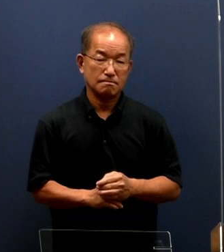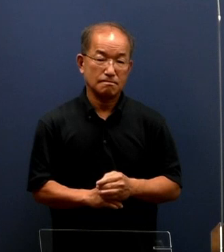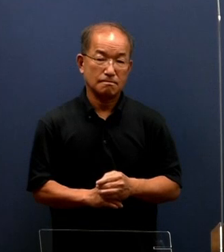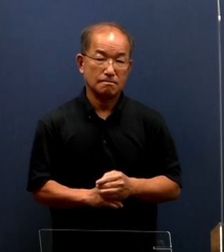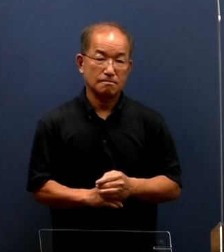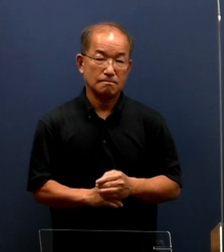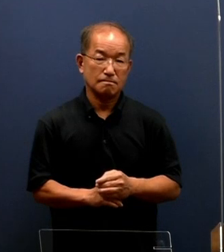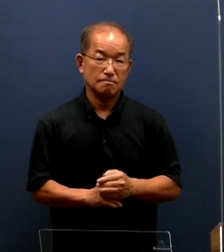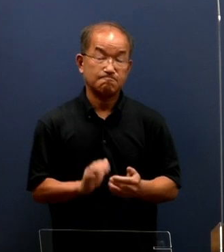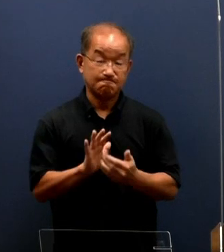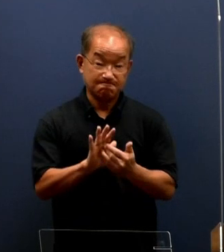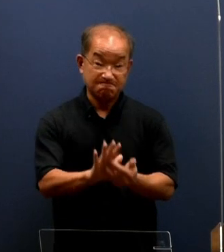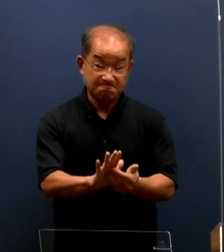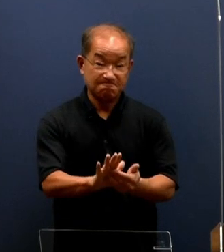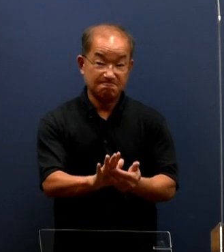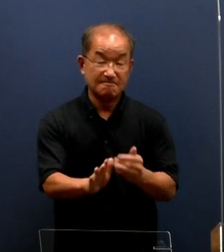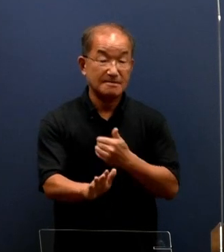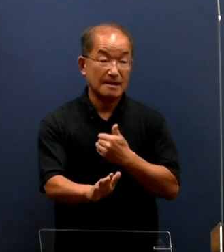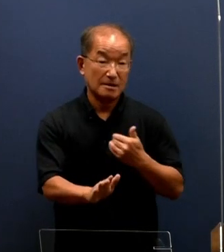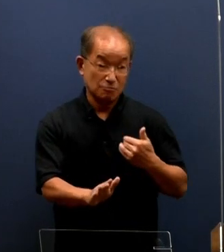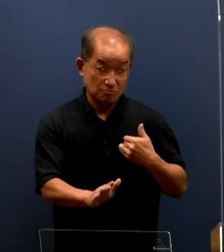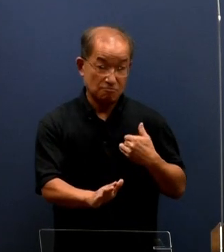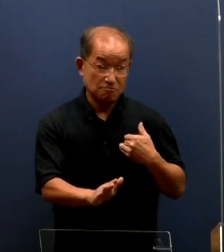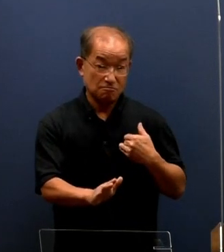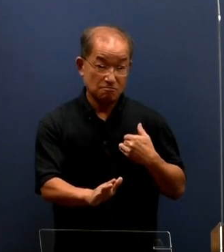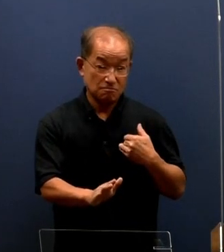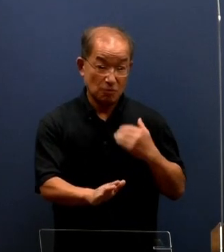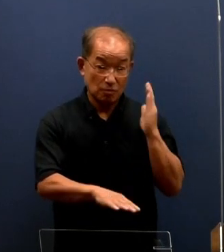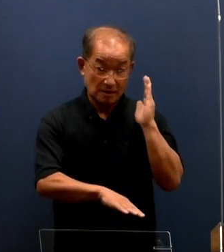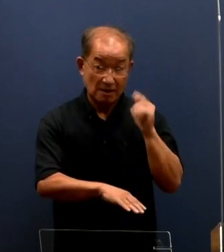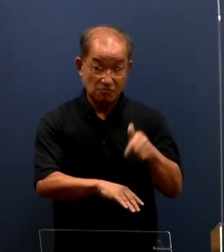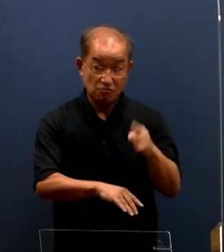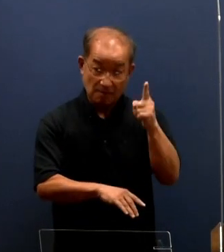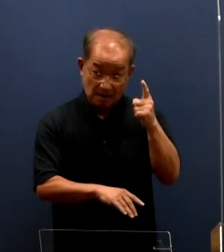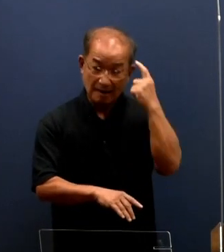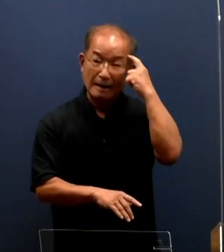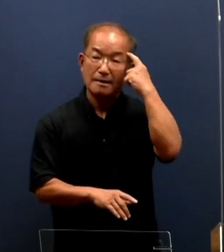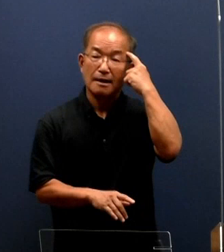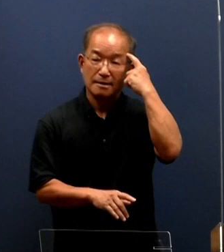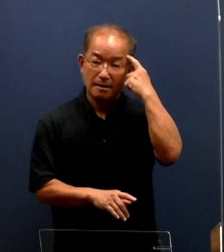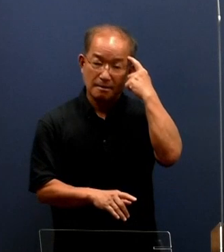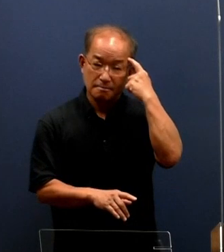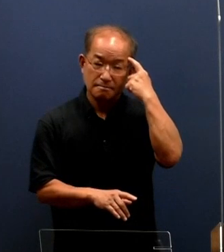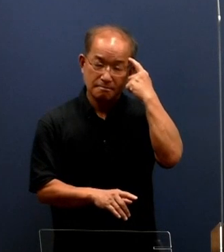達成できるというふうに政府は大思いだということ